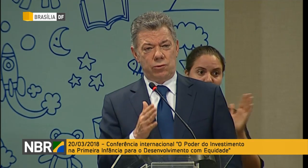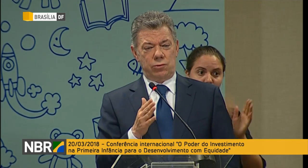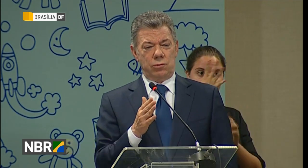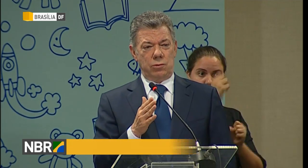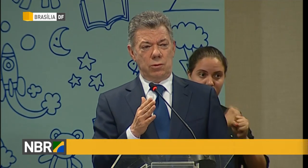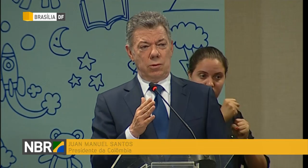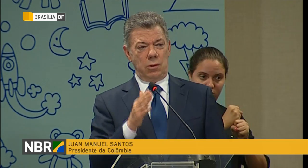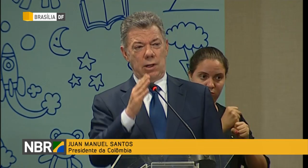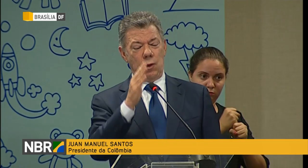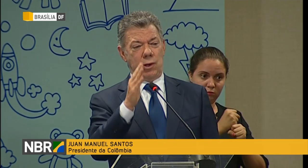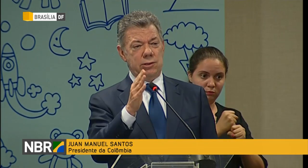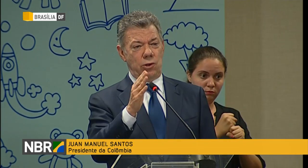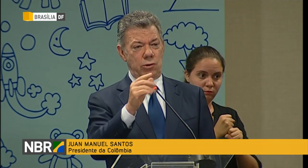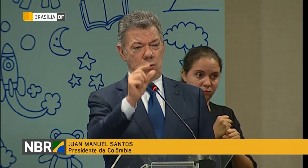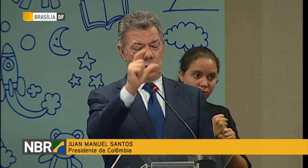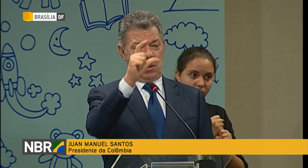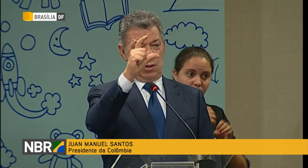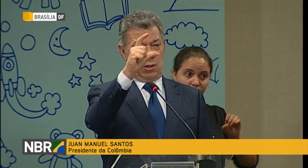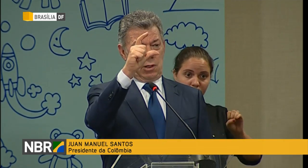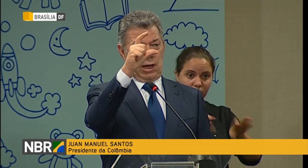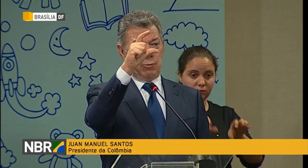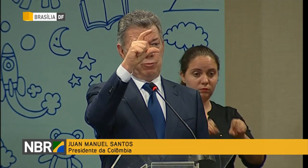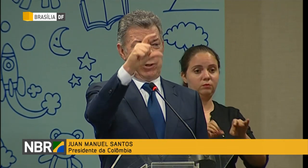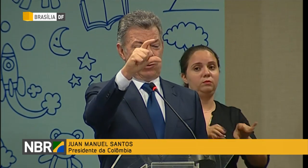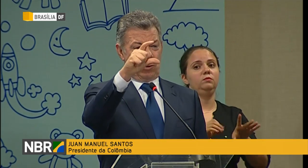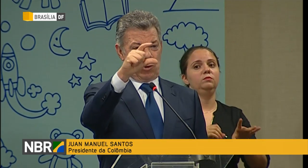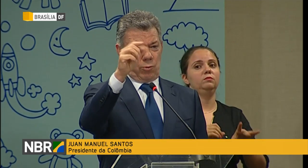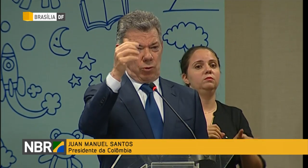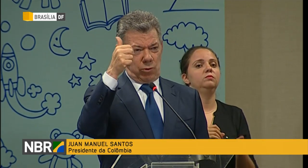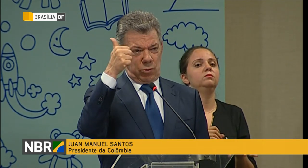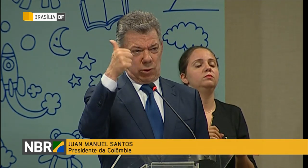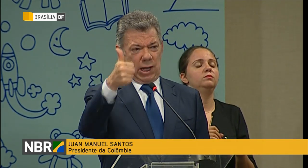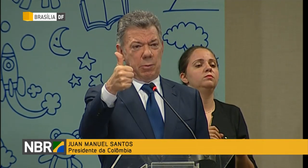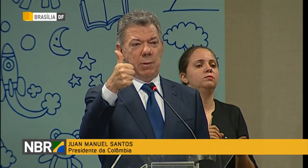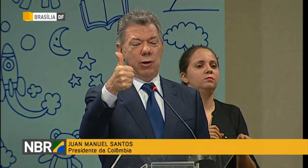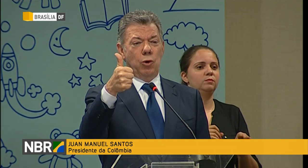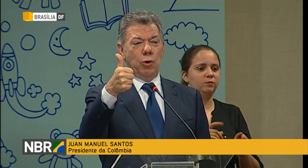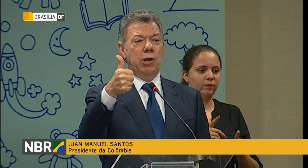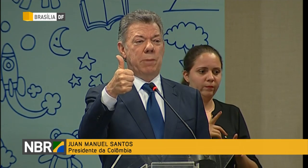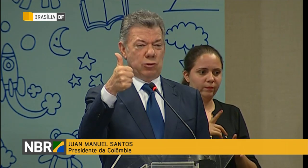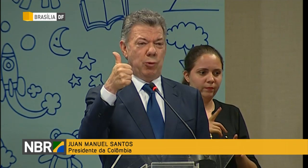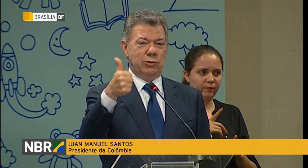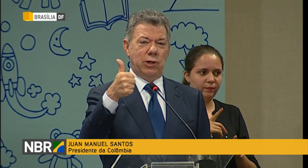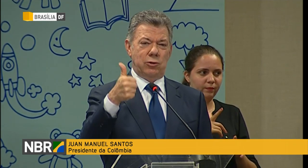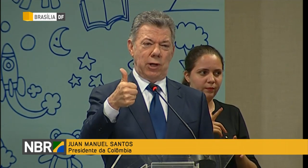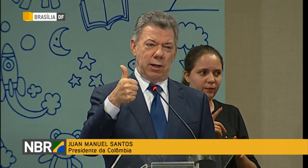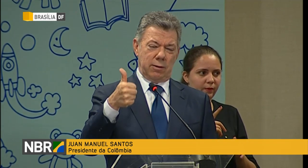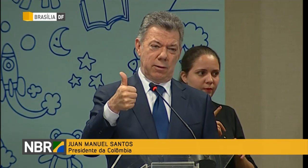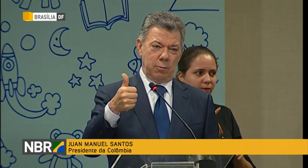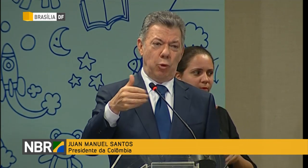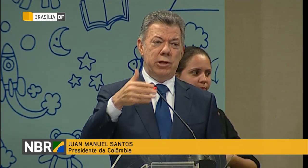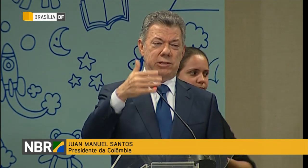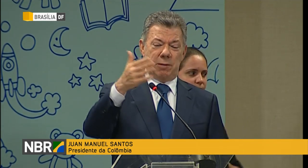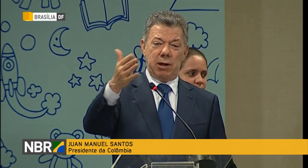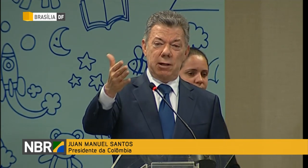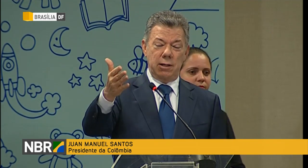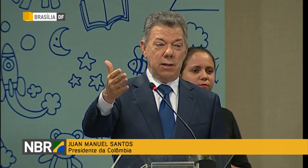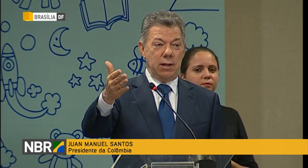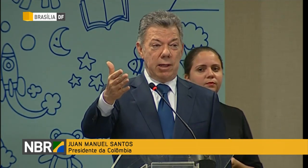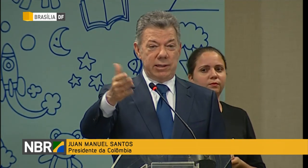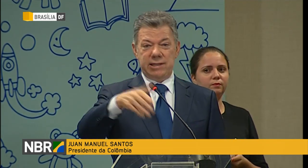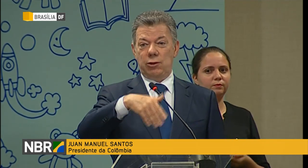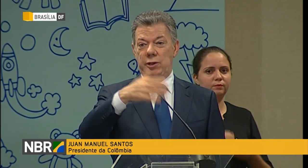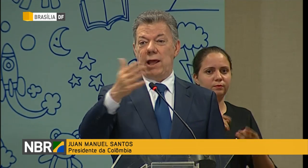Nos últimos quatro anos, a educação nós a colocamos como o primeiro,